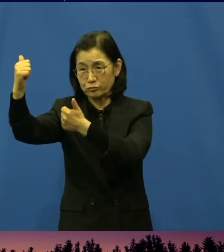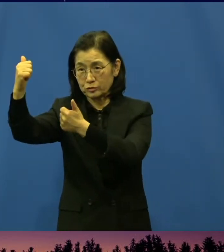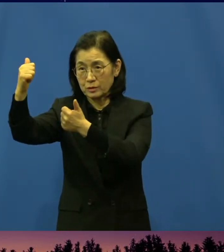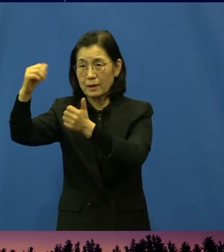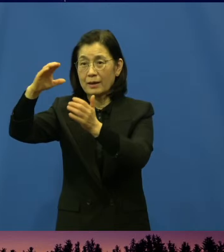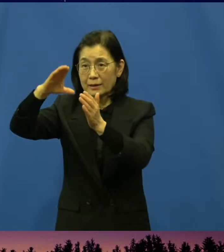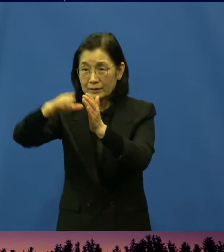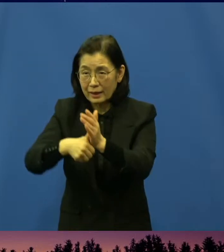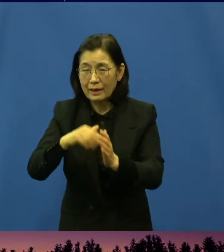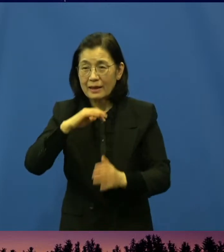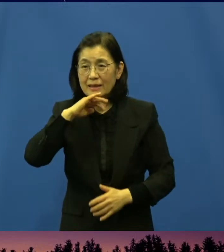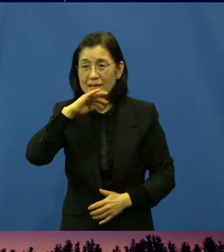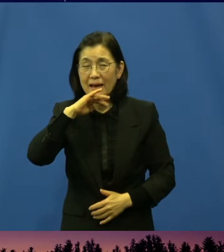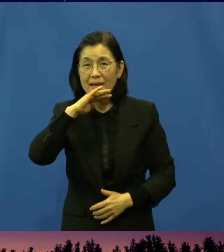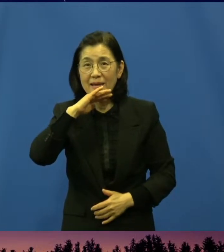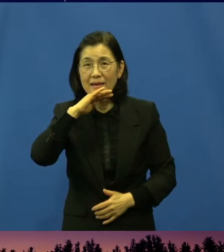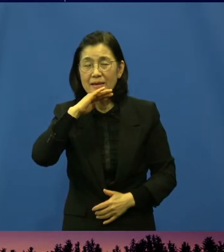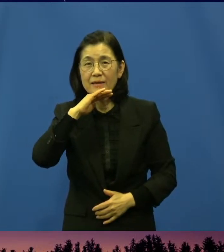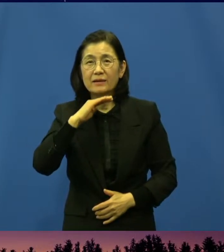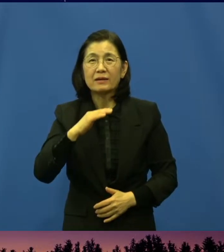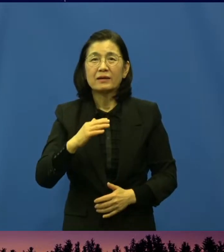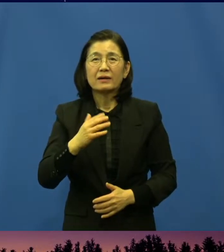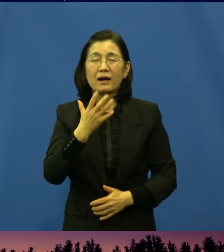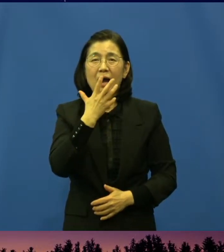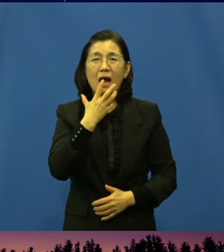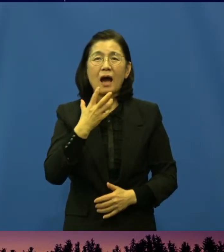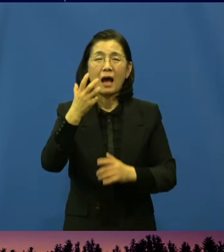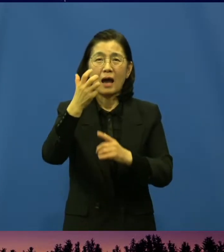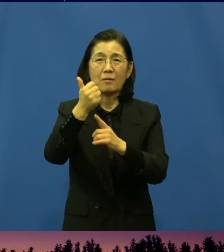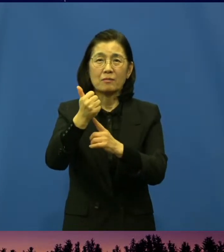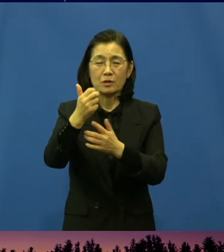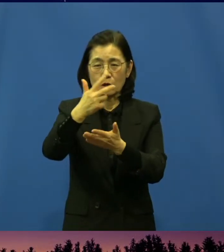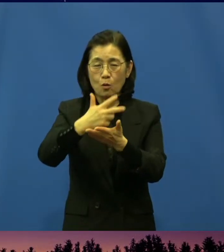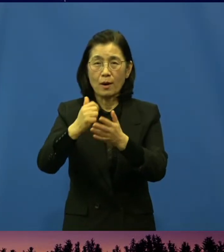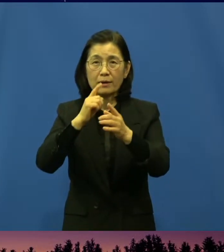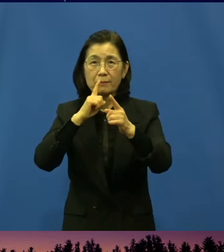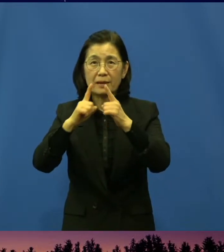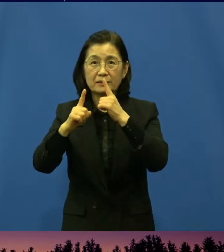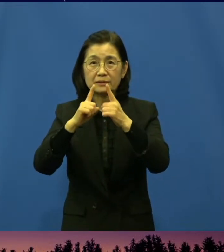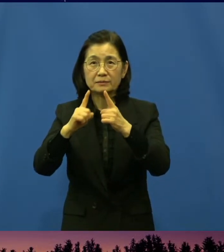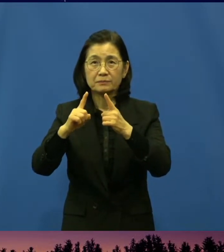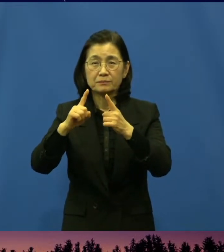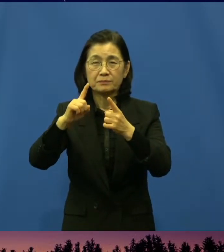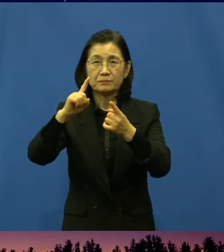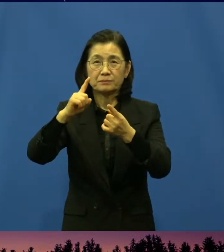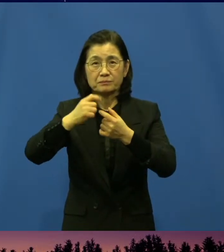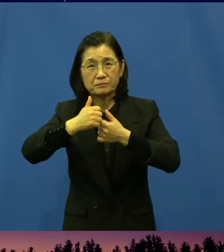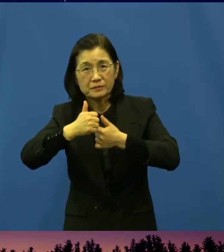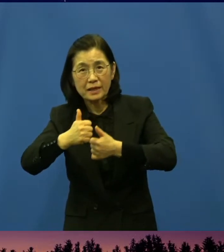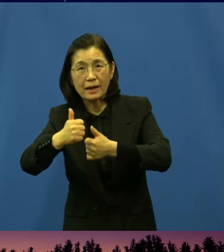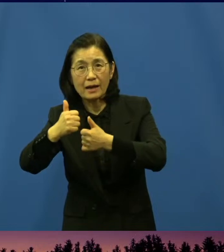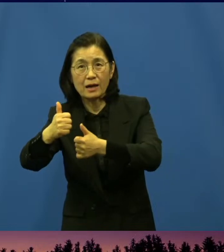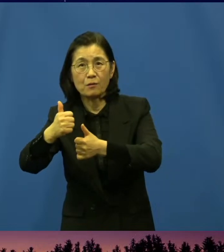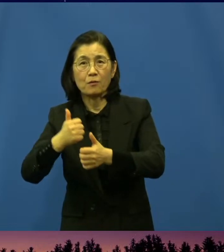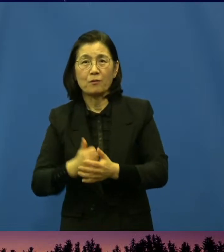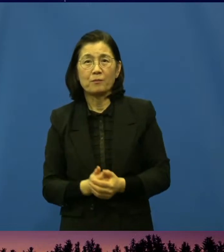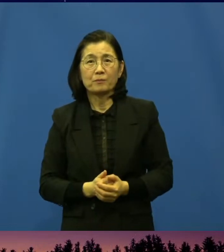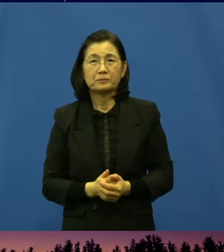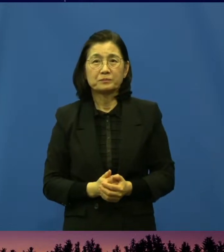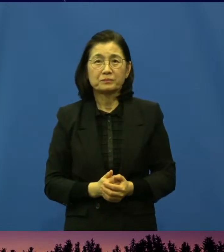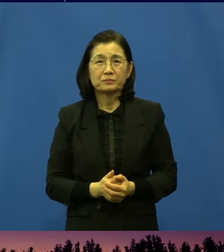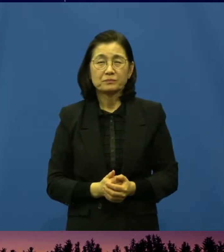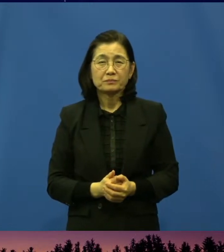4절을 보면 이에 아브라함이 여호와의 말씀을 따라갔고, 안 뜨네.